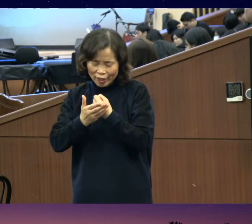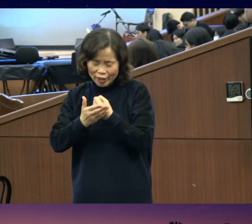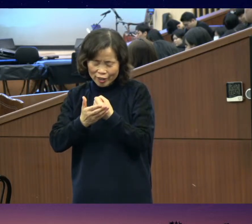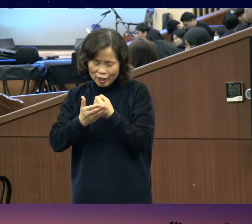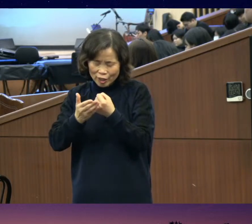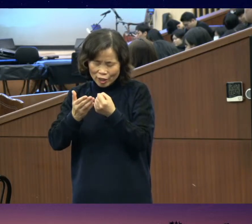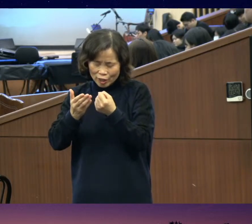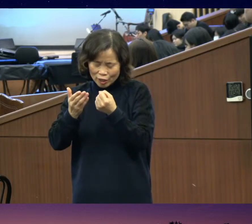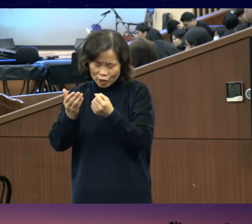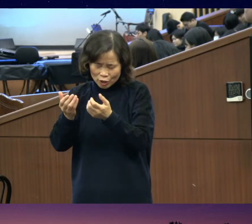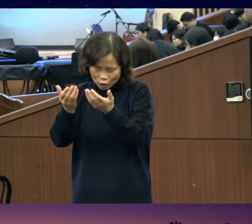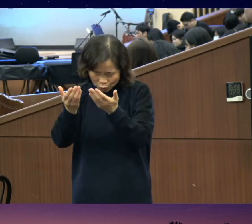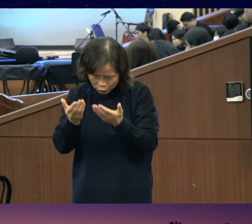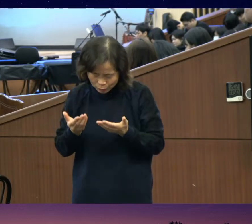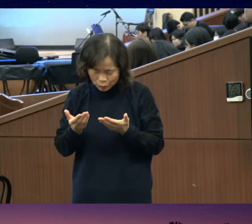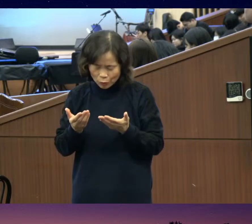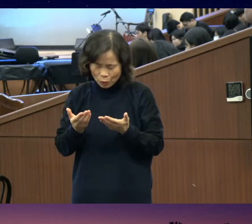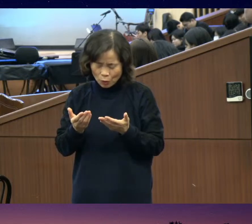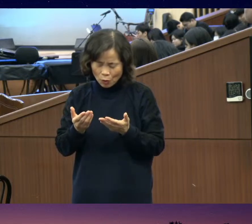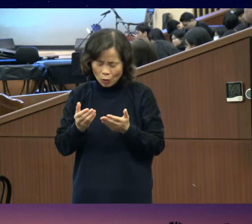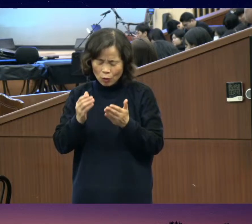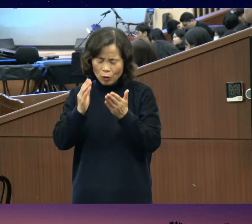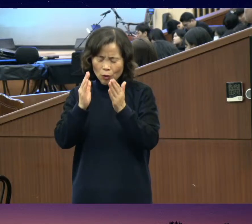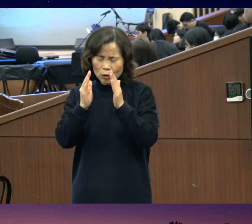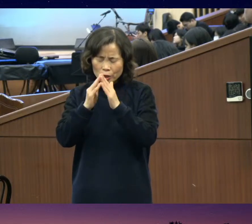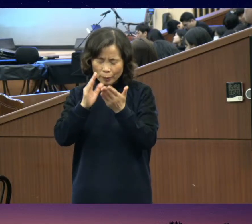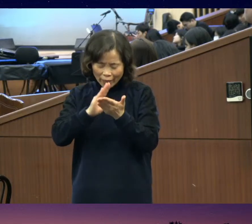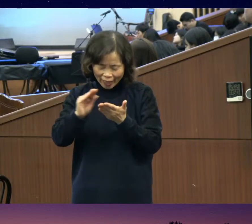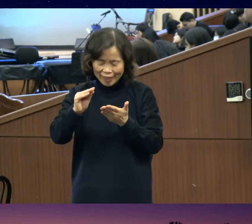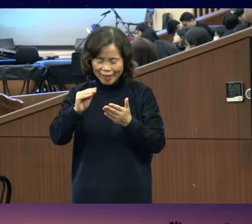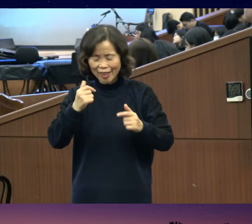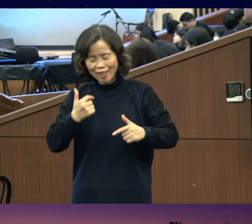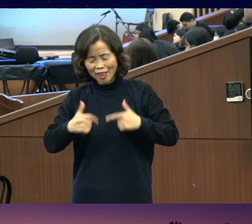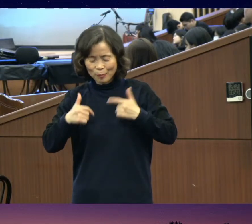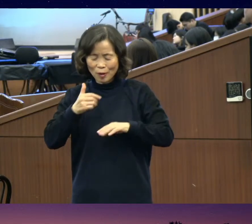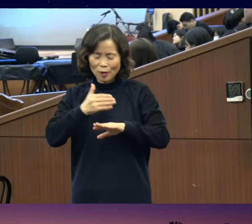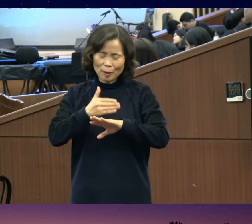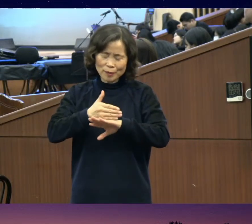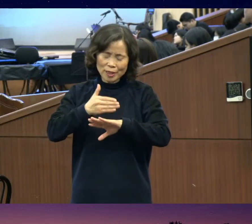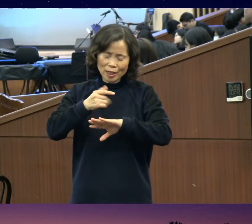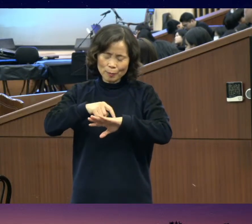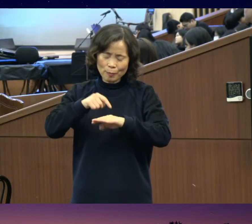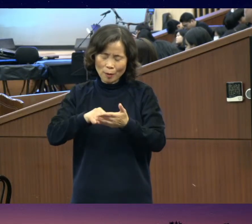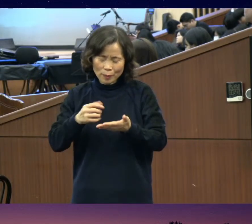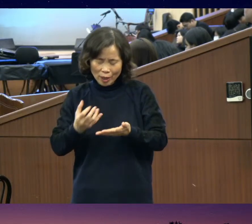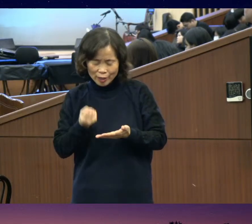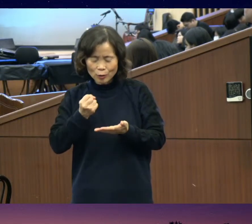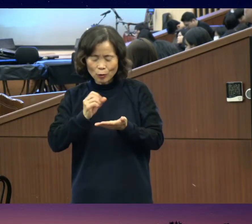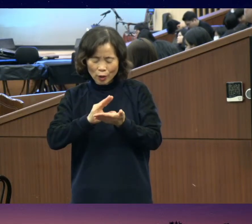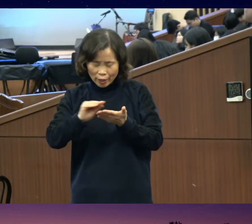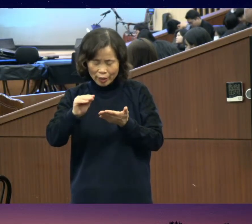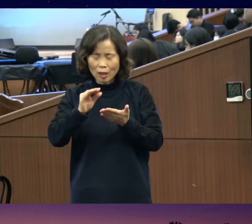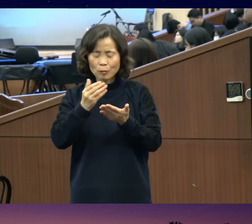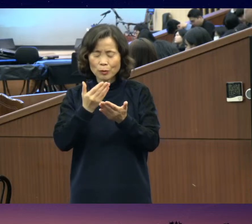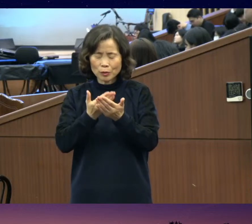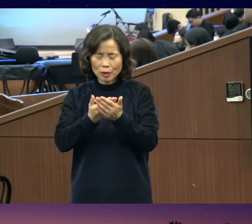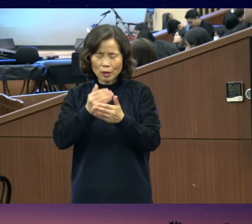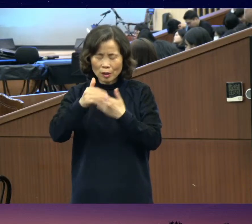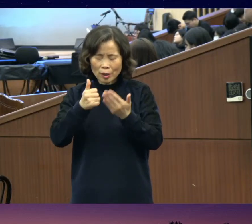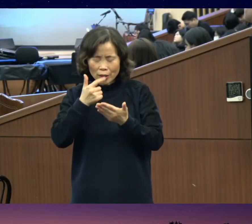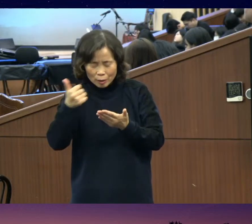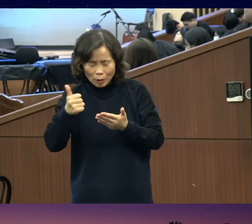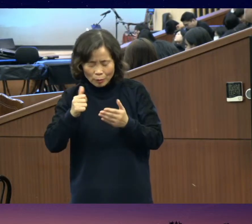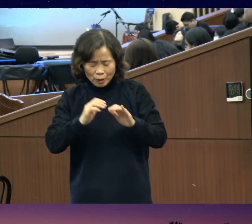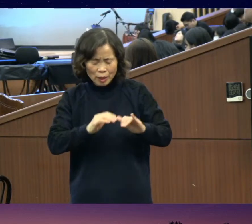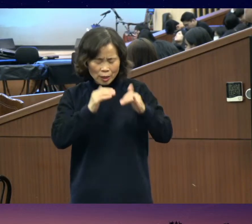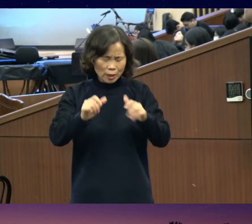주심으로 오늘 또 돌아갈 때 기쁨과 감사가 넘치는 이 밤이 되게 해 주시옵소서. 하나님 아버지,